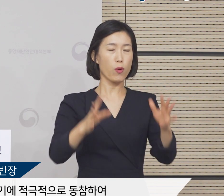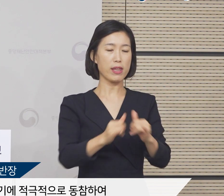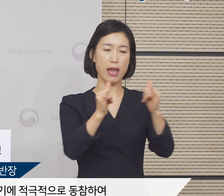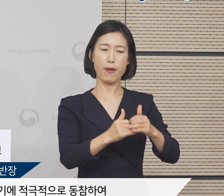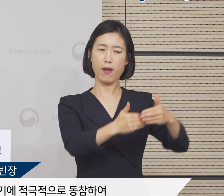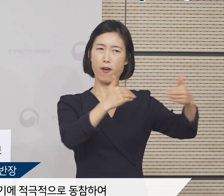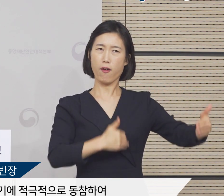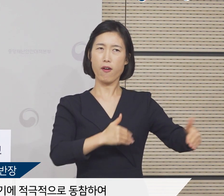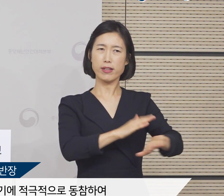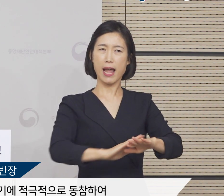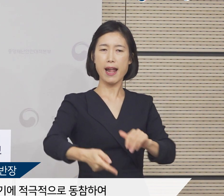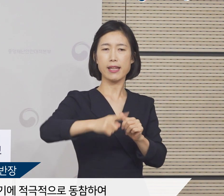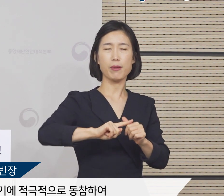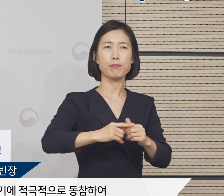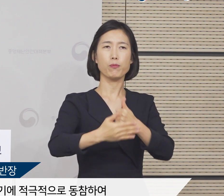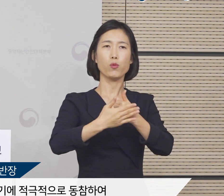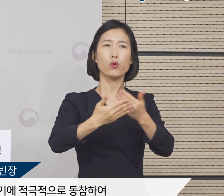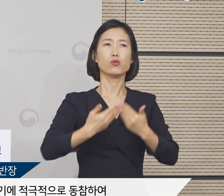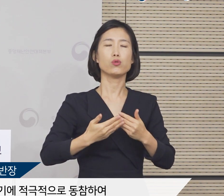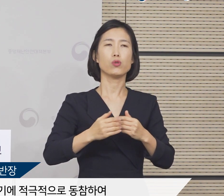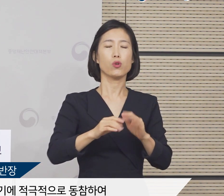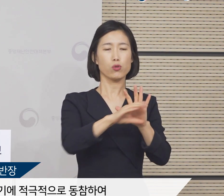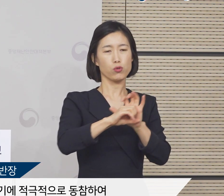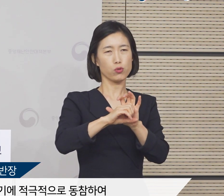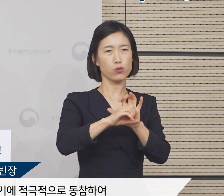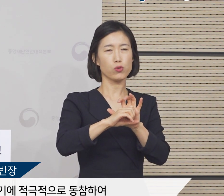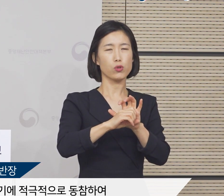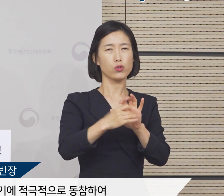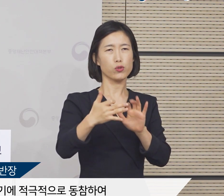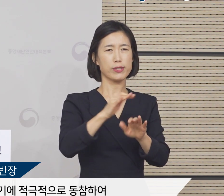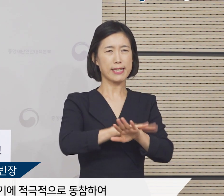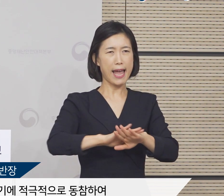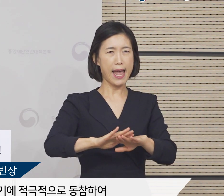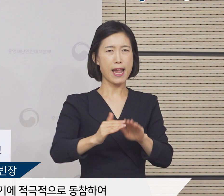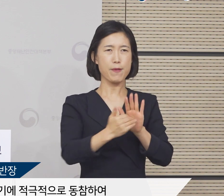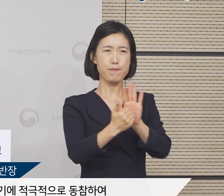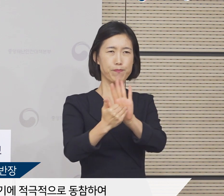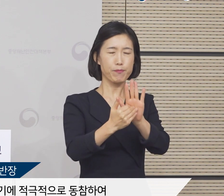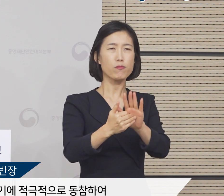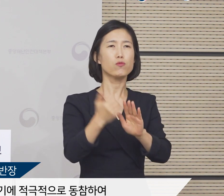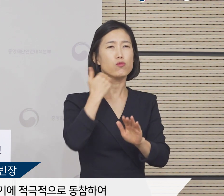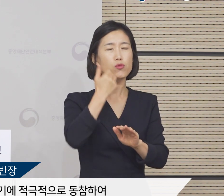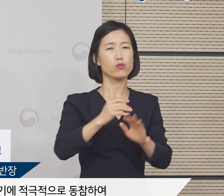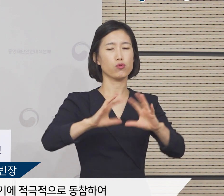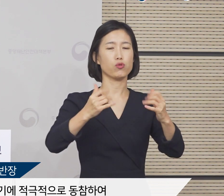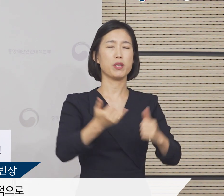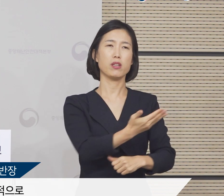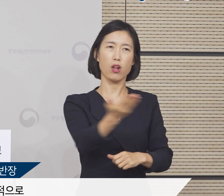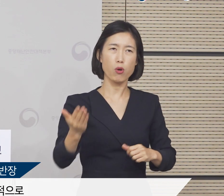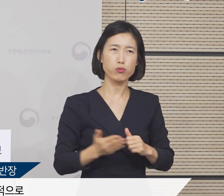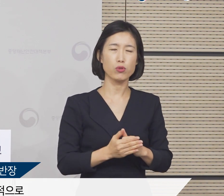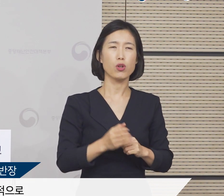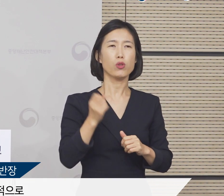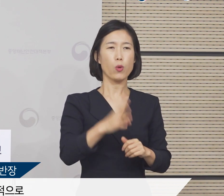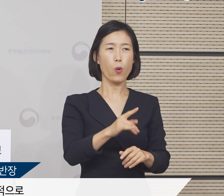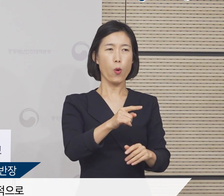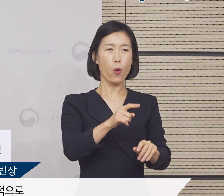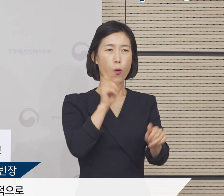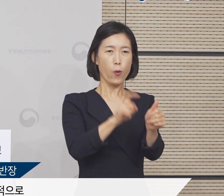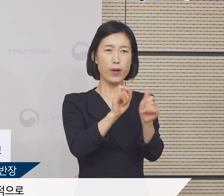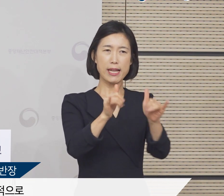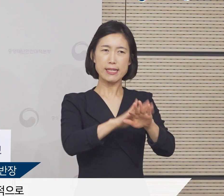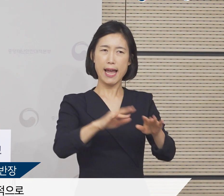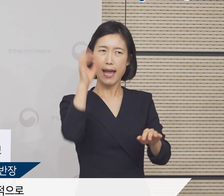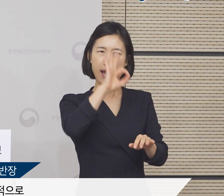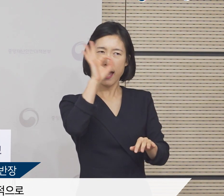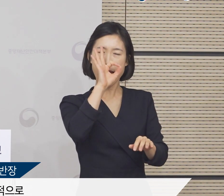거리두기에 적극적으로 동참하여 코로나19의 유행을 최대한 억제한 국민 여러분들과 찾아낸 확진 환자들을